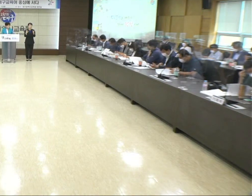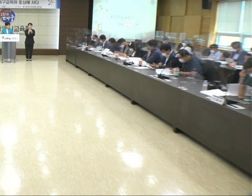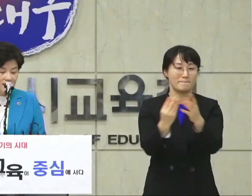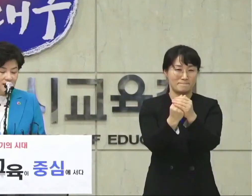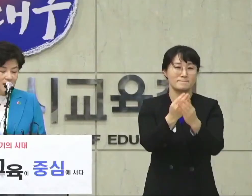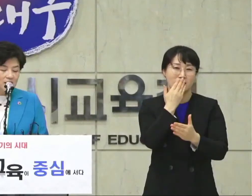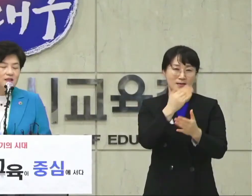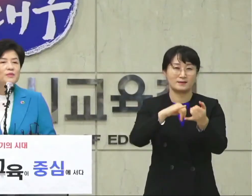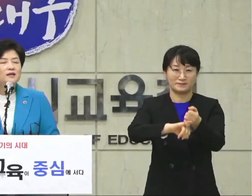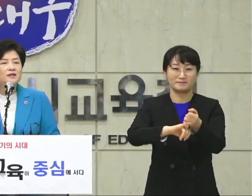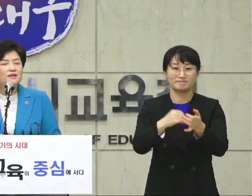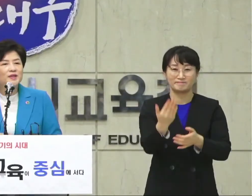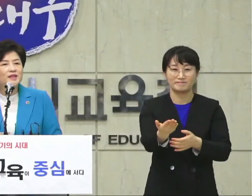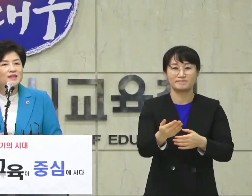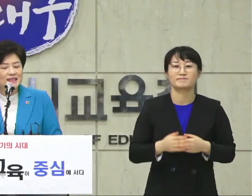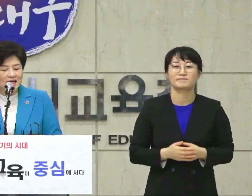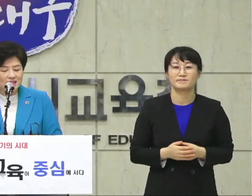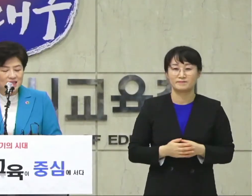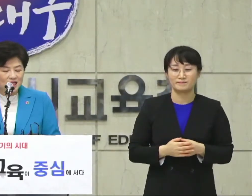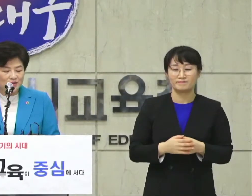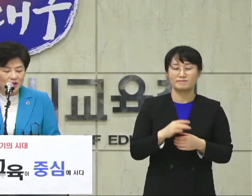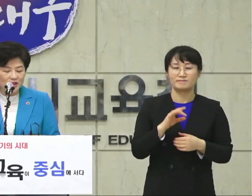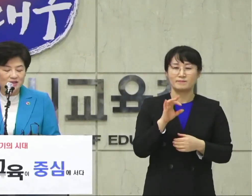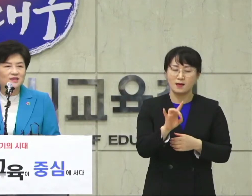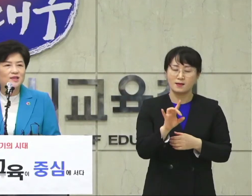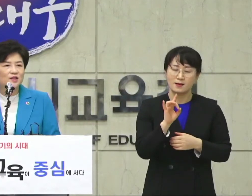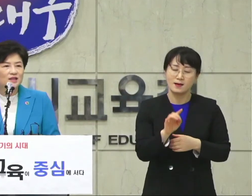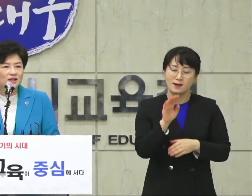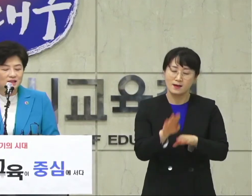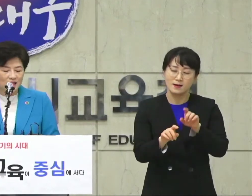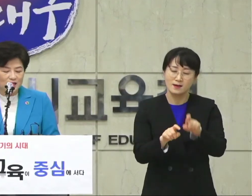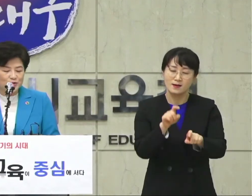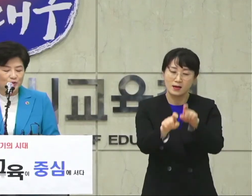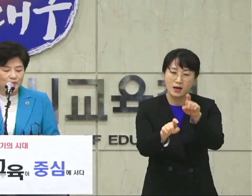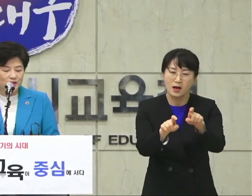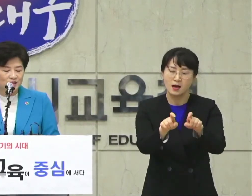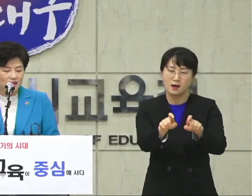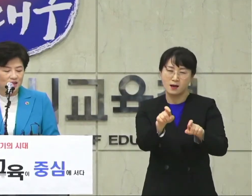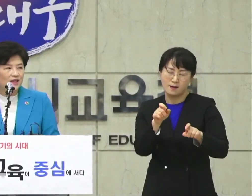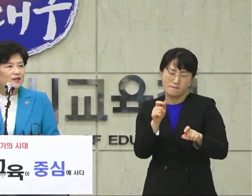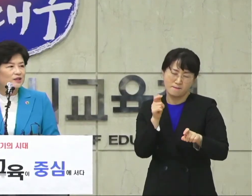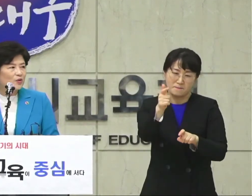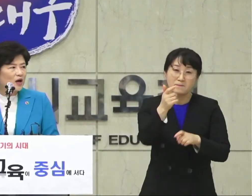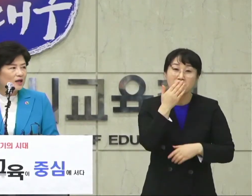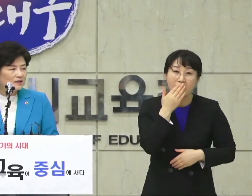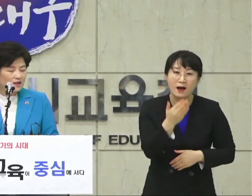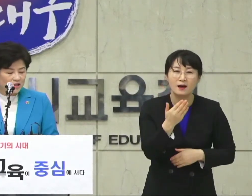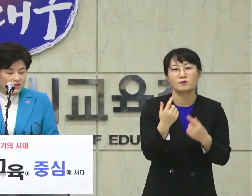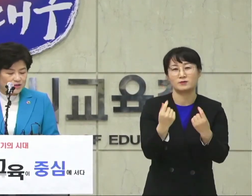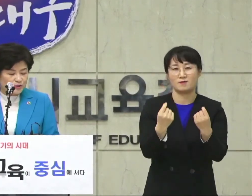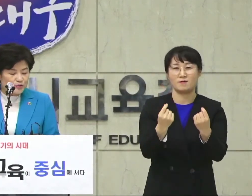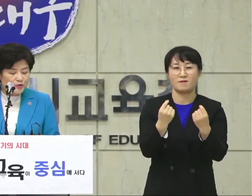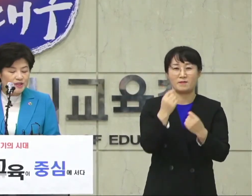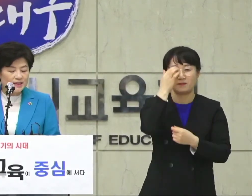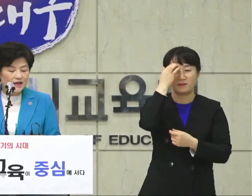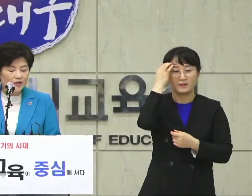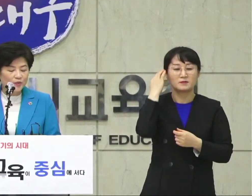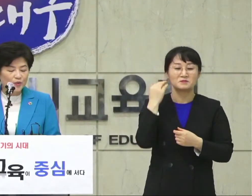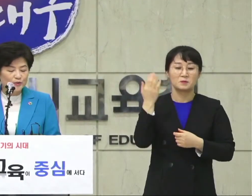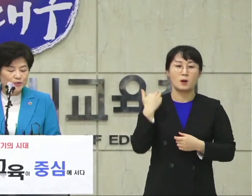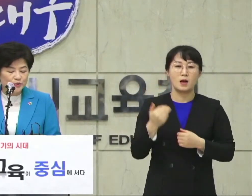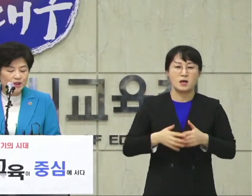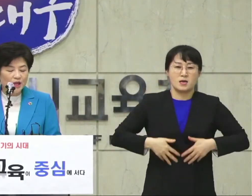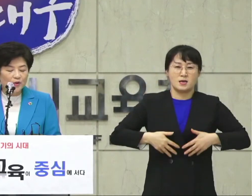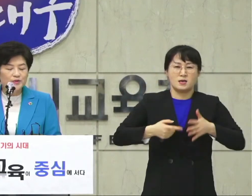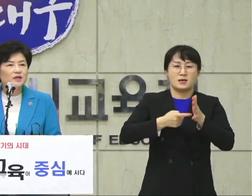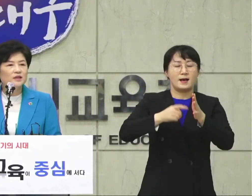약속드립니다. 한 걸음 한 걸음이 쌓이지 않으면 천리를 갈 수 없듯이 그동안 서두르지